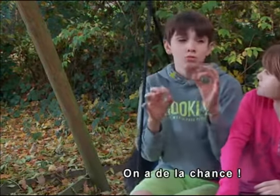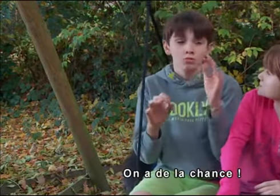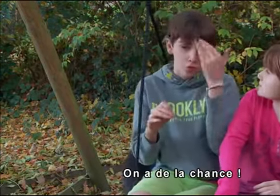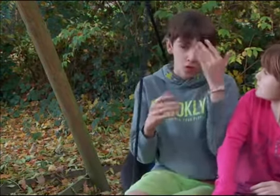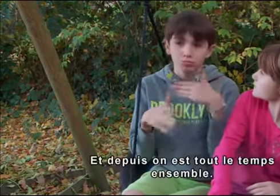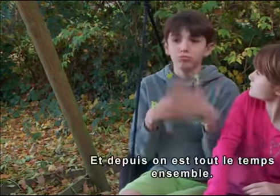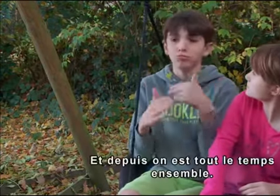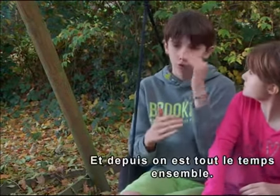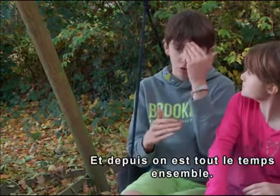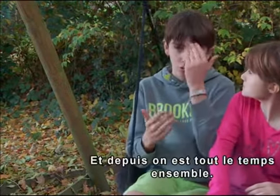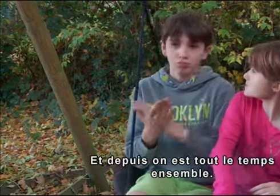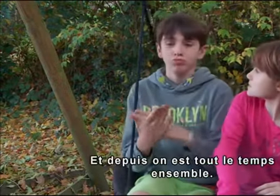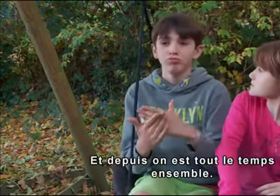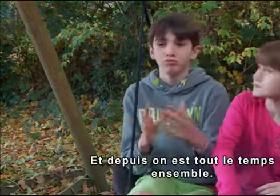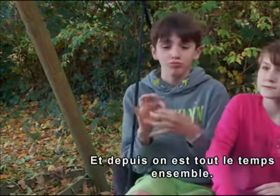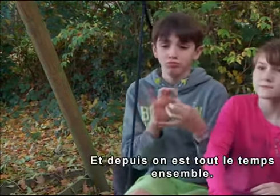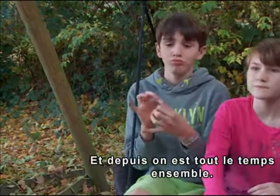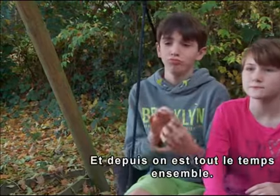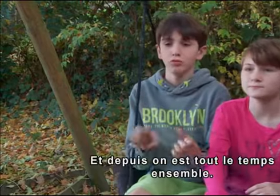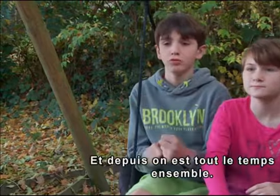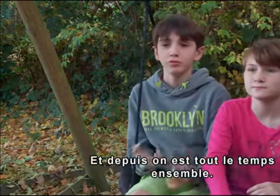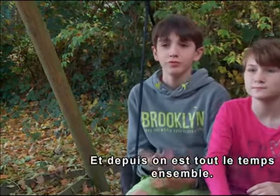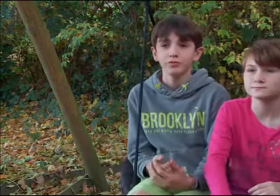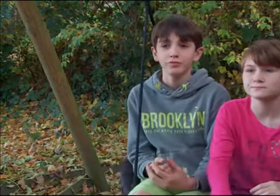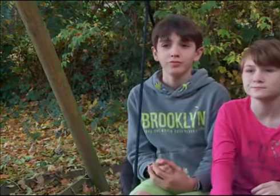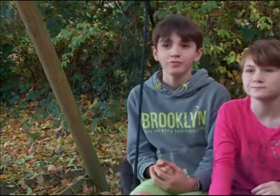chance. Et depuis, on est tout le temps ensemble.